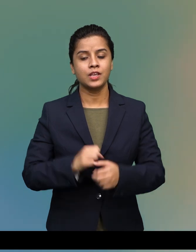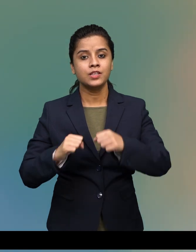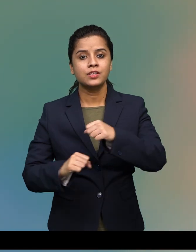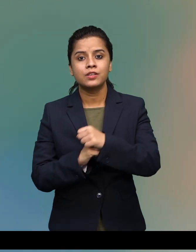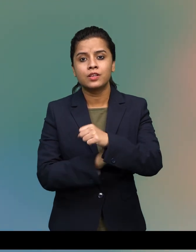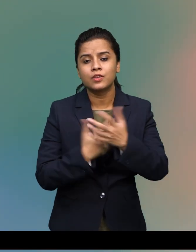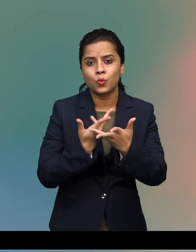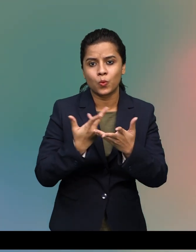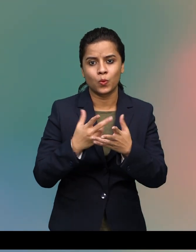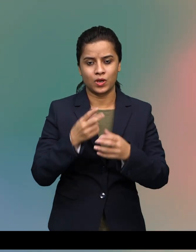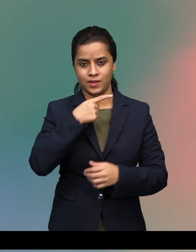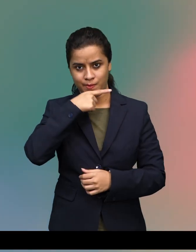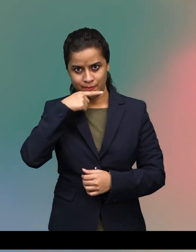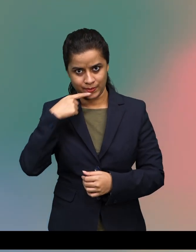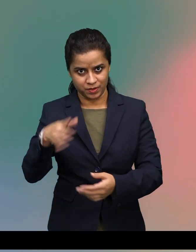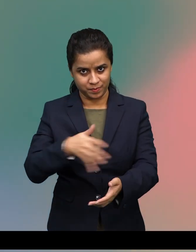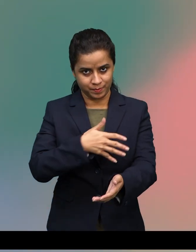ರಕ್ತದ ಸಂಯೋಜನೆ.